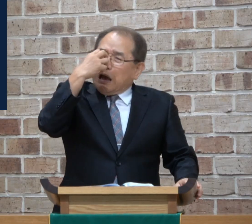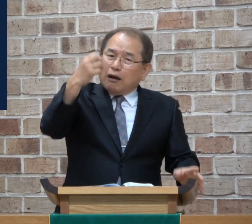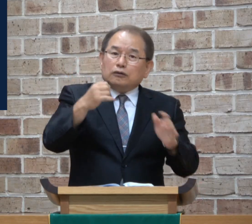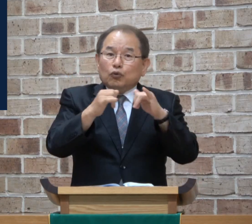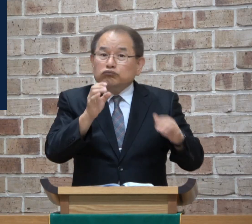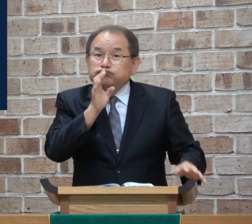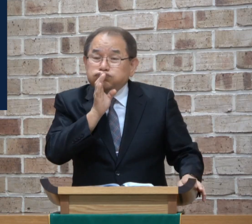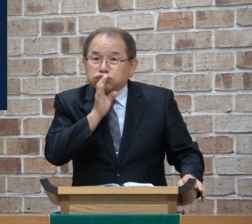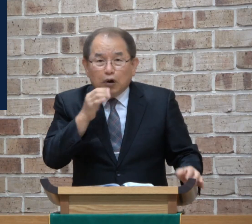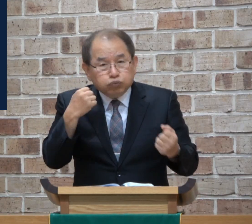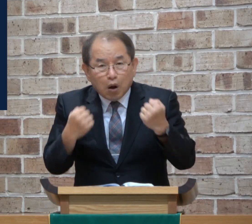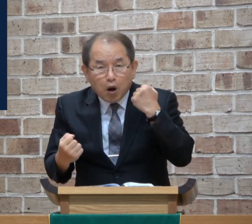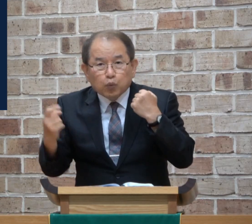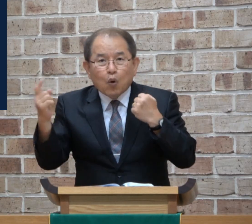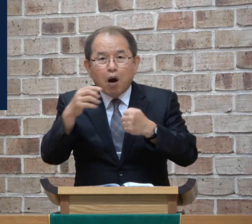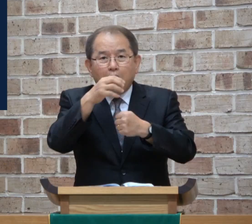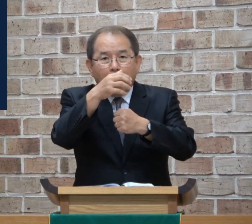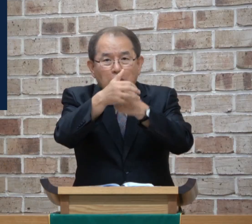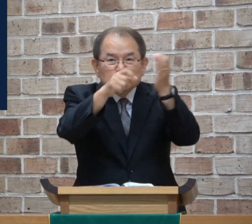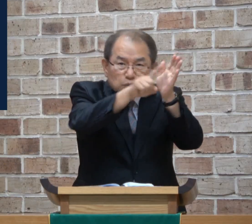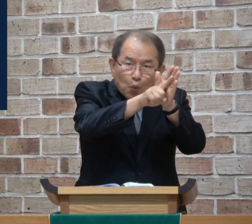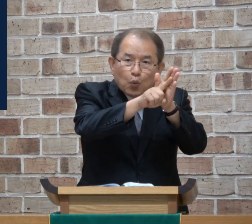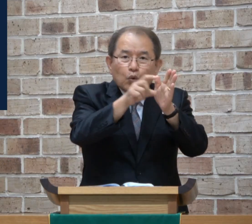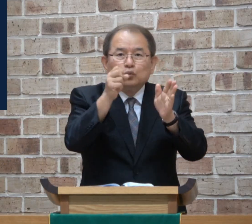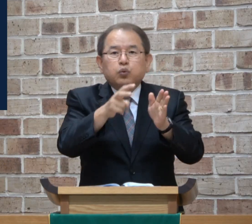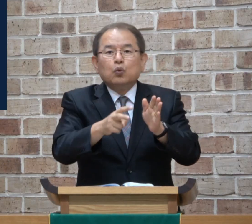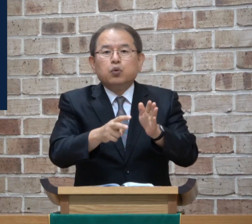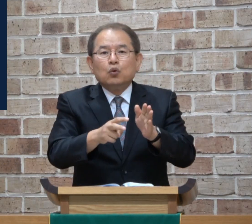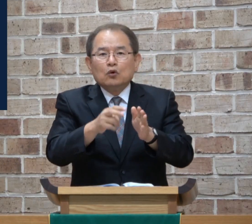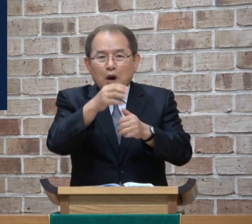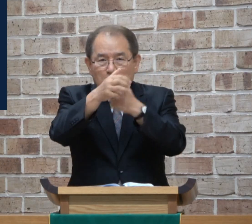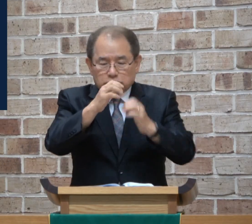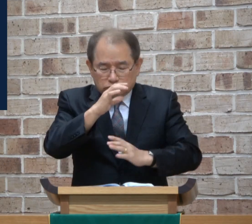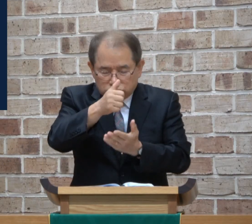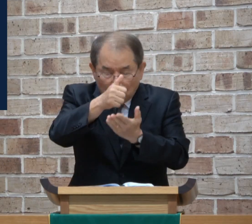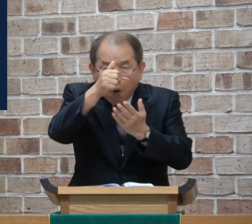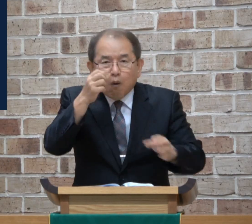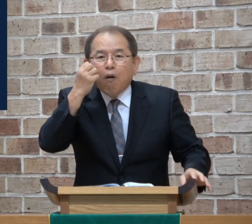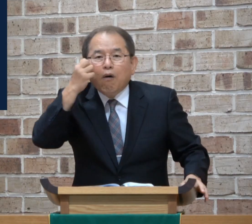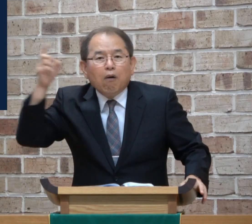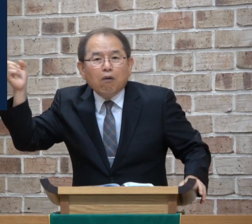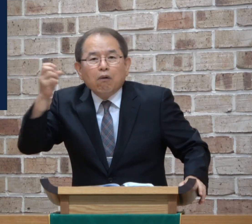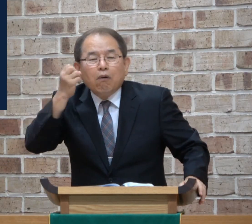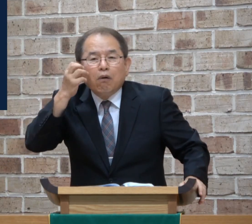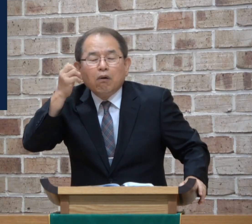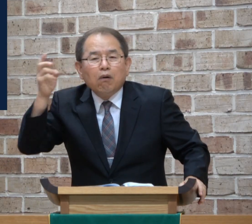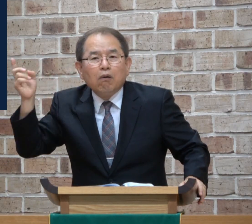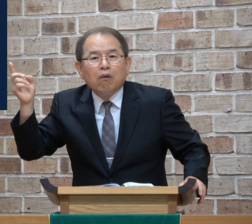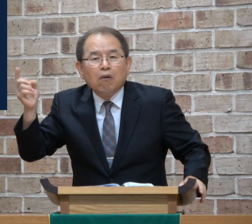백부장 정도 되면 위치도 있고 하나님을 믿지 않아도 될 만큼 사람들이 우러러 보는